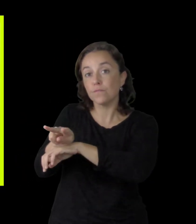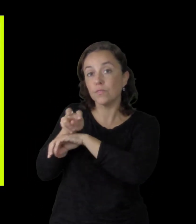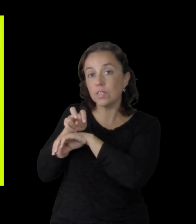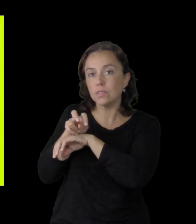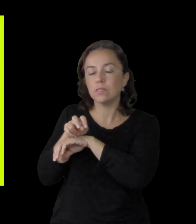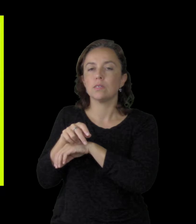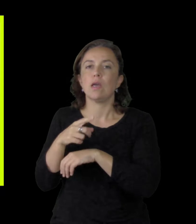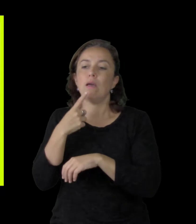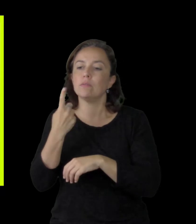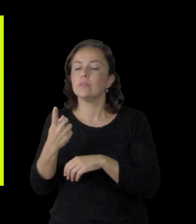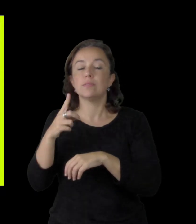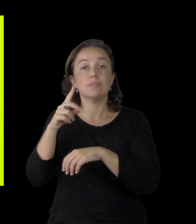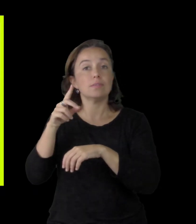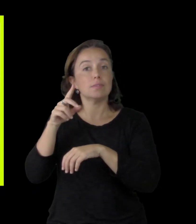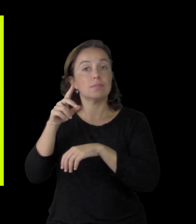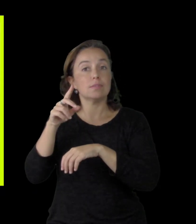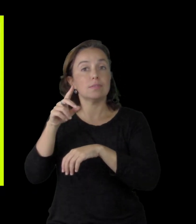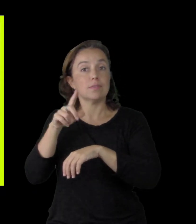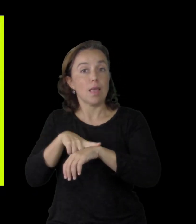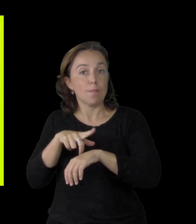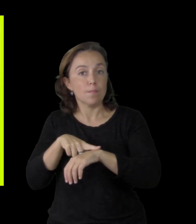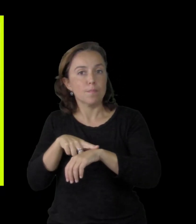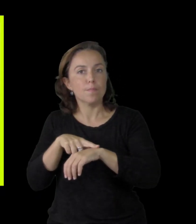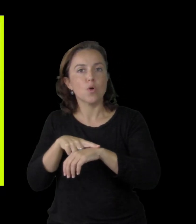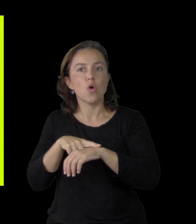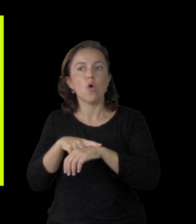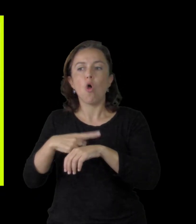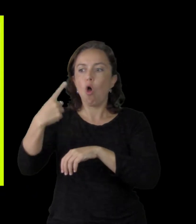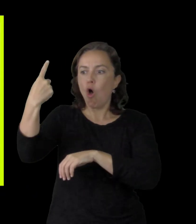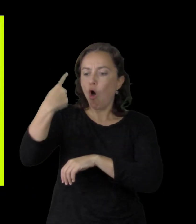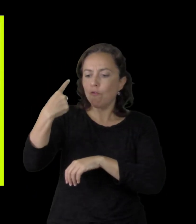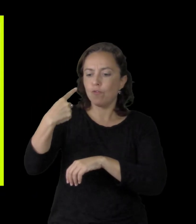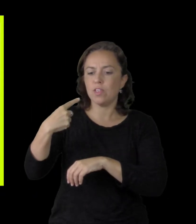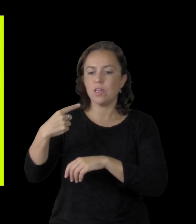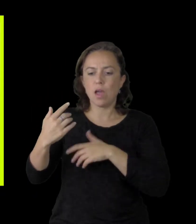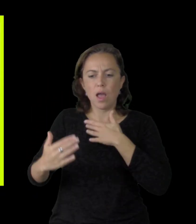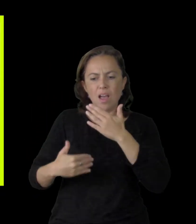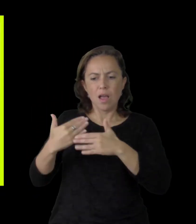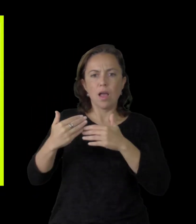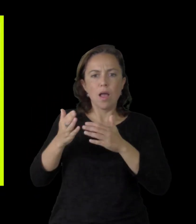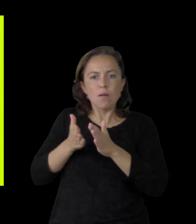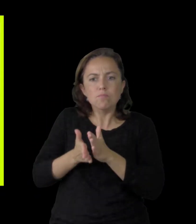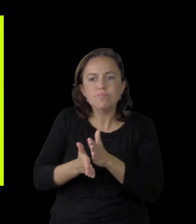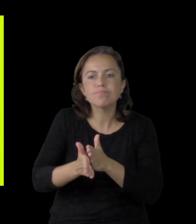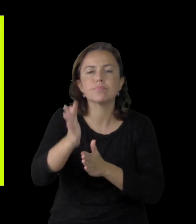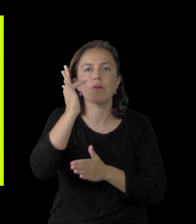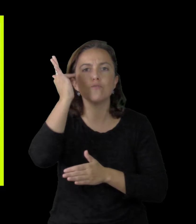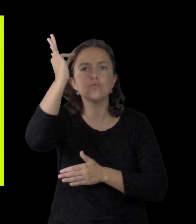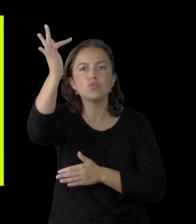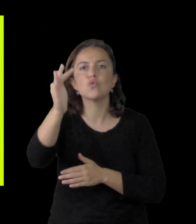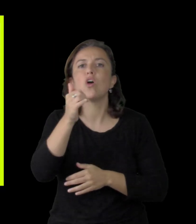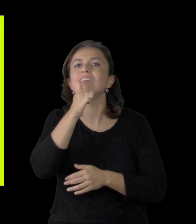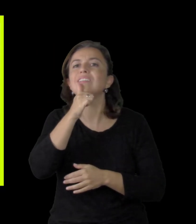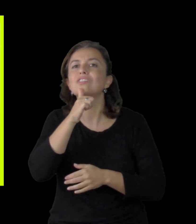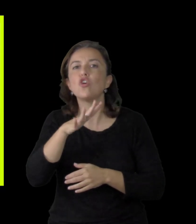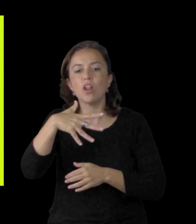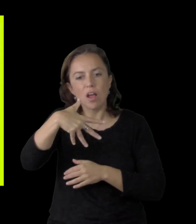tiempo nos obliga a ir hacia adelante. La historia nos conduce hacia un